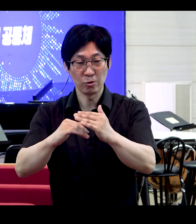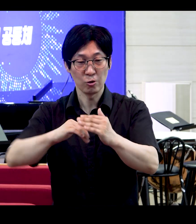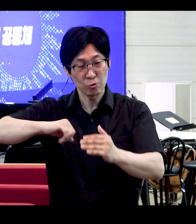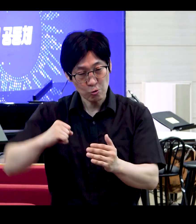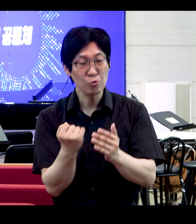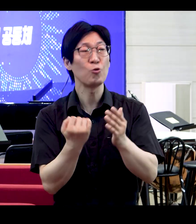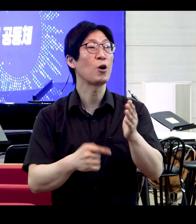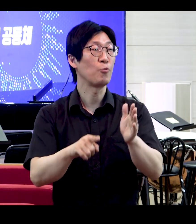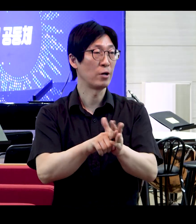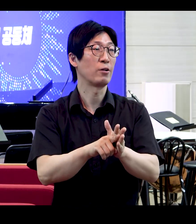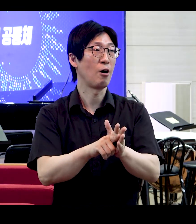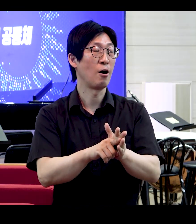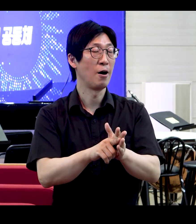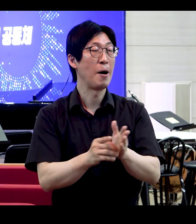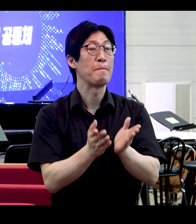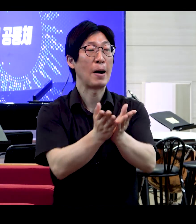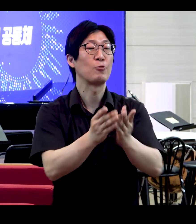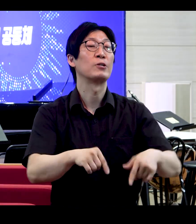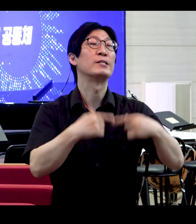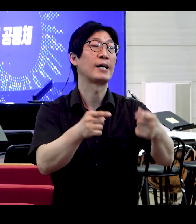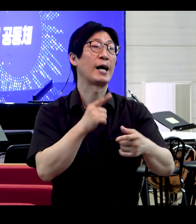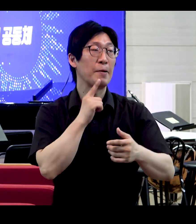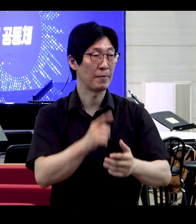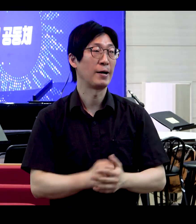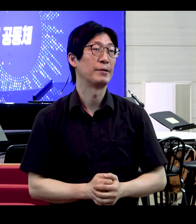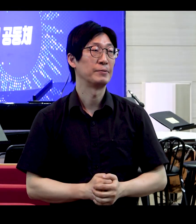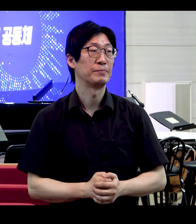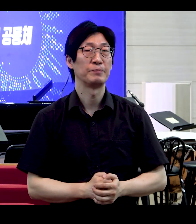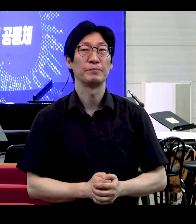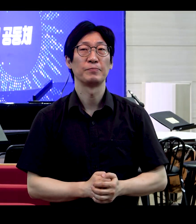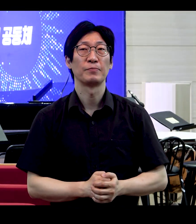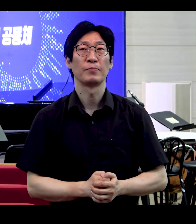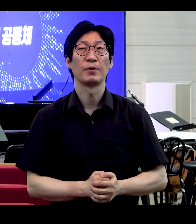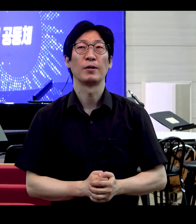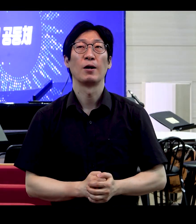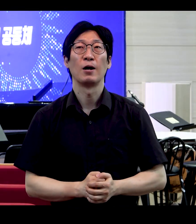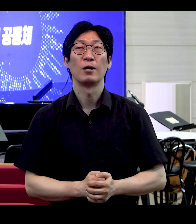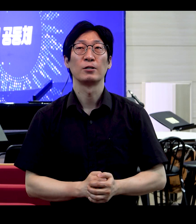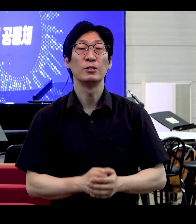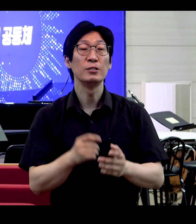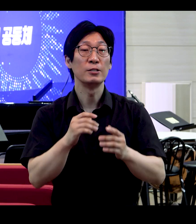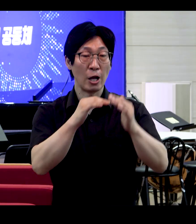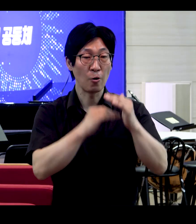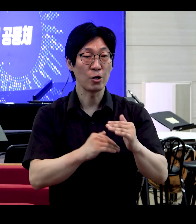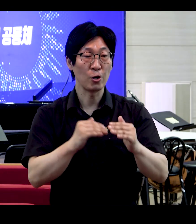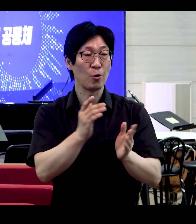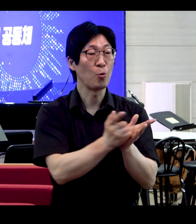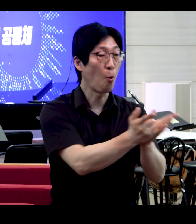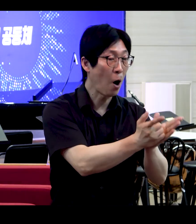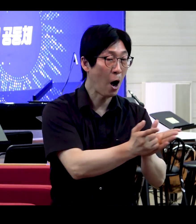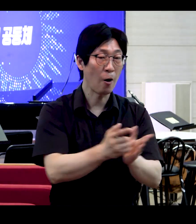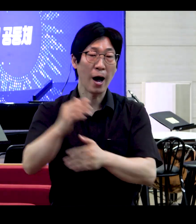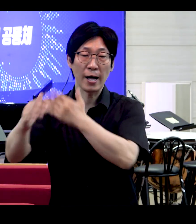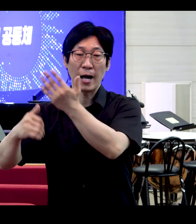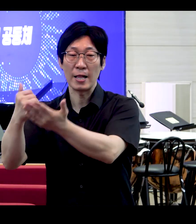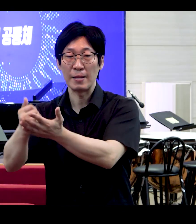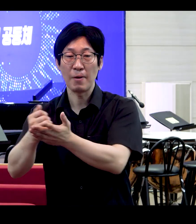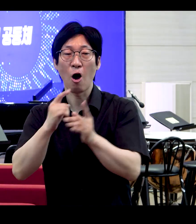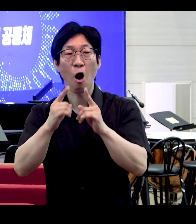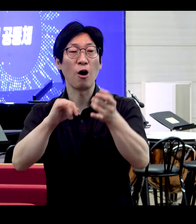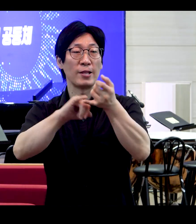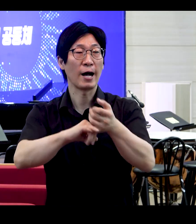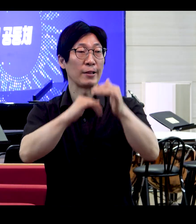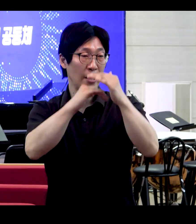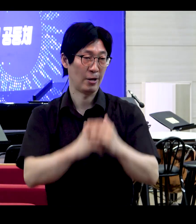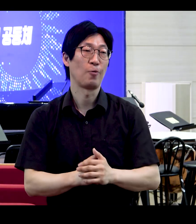거예요. 하나님의 역사를 지켜내는 이야기를 한 거예요. 이게 바로 하나님이 노아와 세운 언약이고요,